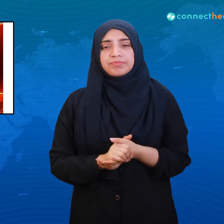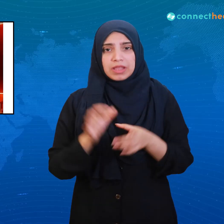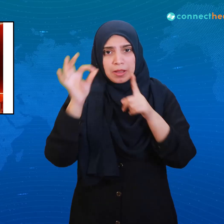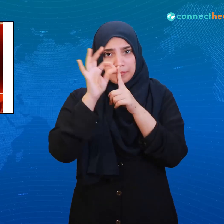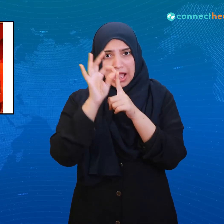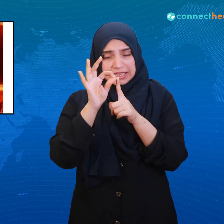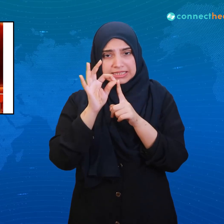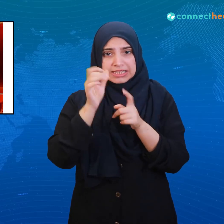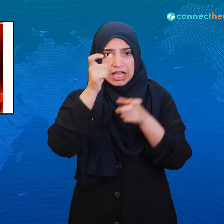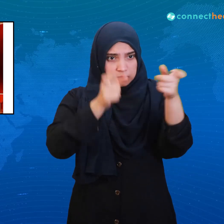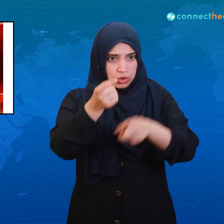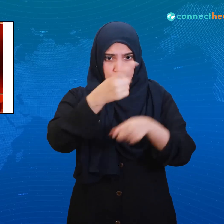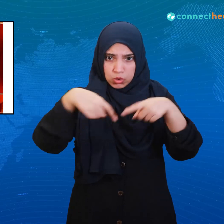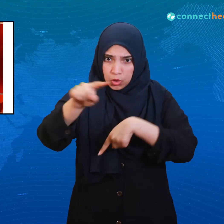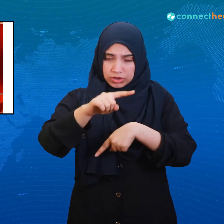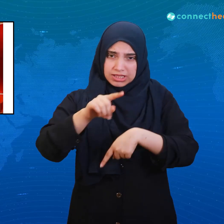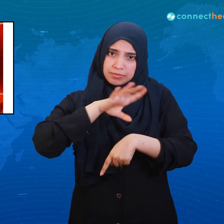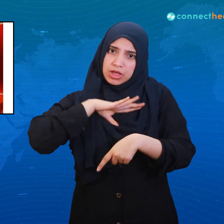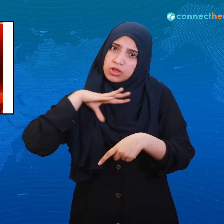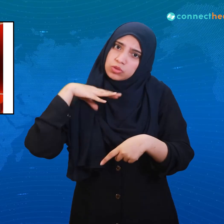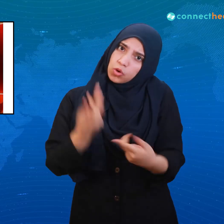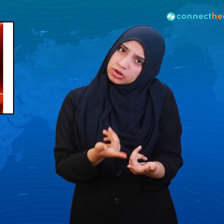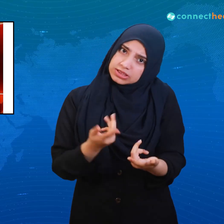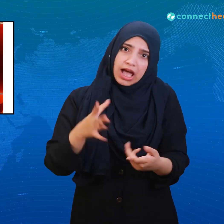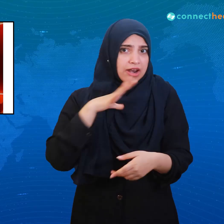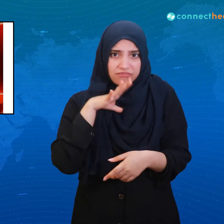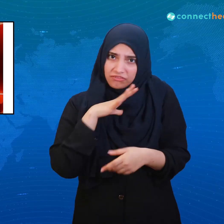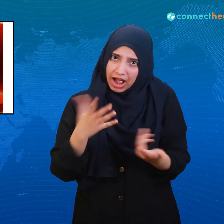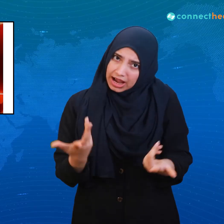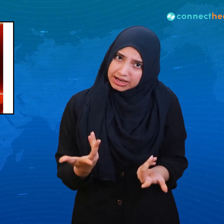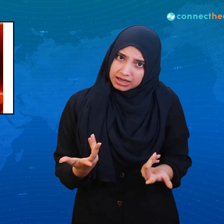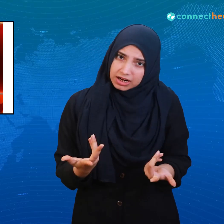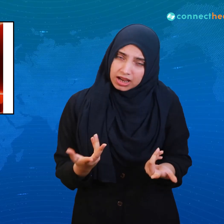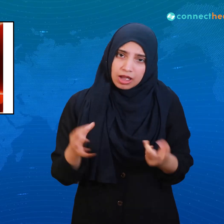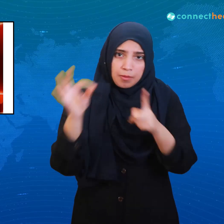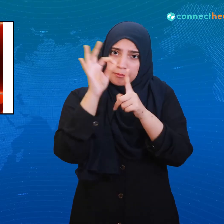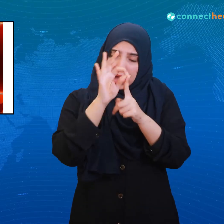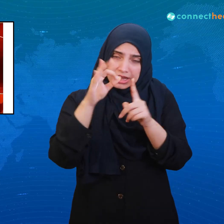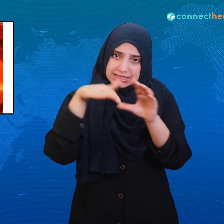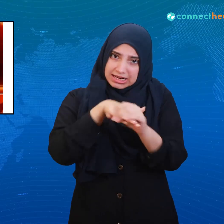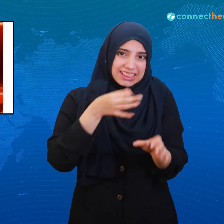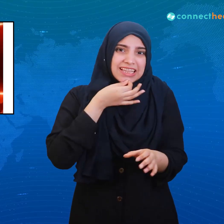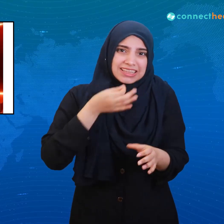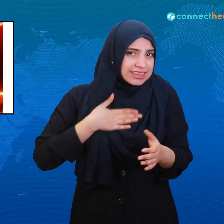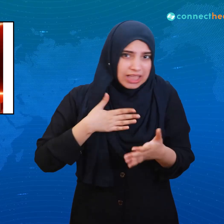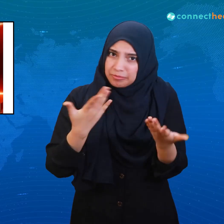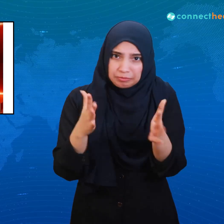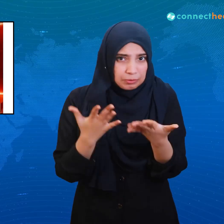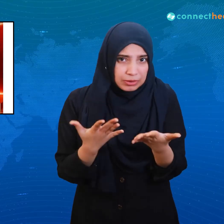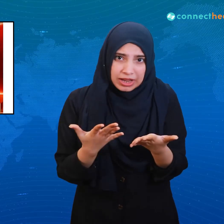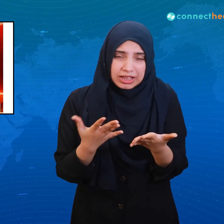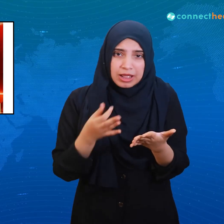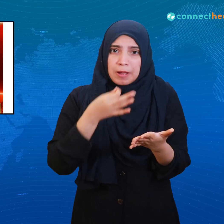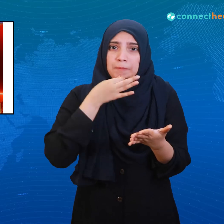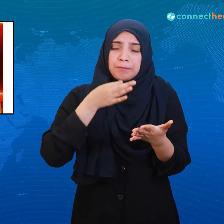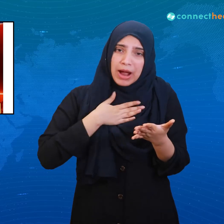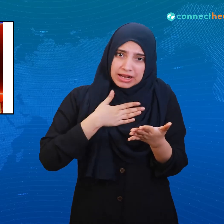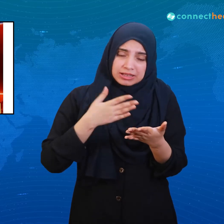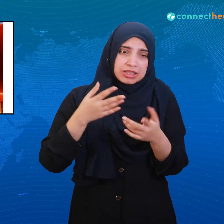क्या पाकिस्तान के अवाम कठपुतलियां हैं? क्या हम पाकिस्तानियों की कोई हैसियत नहीं है? क्या हम